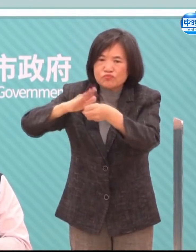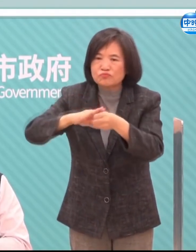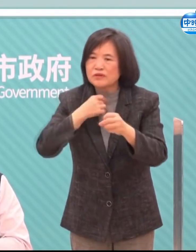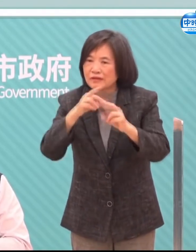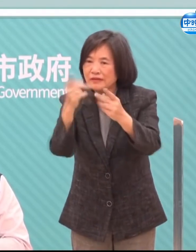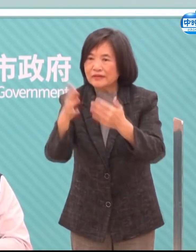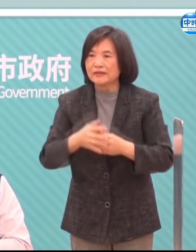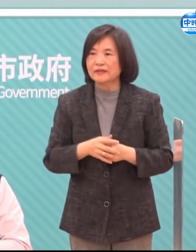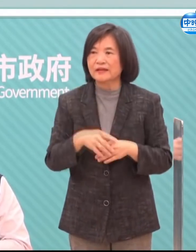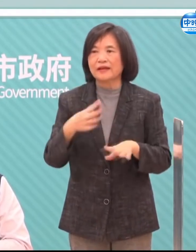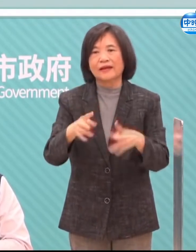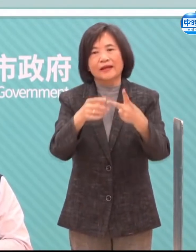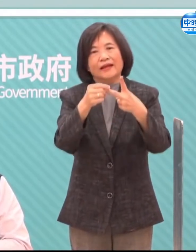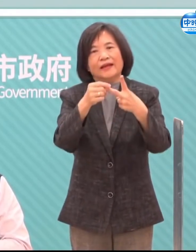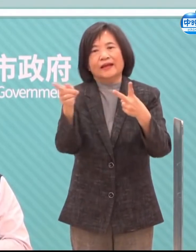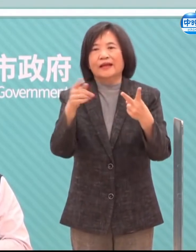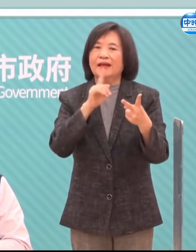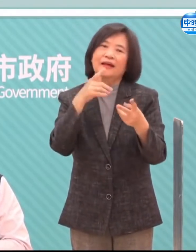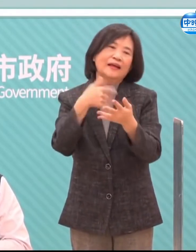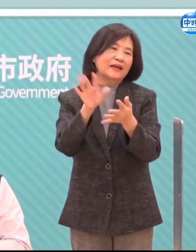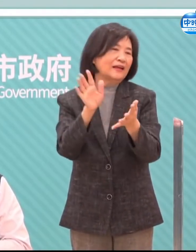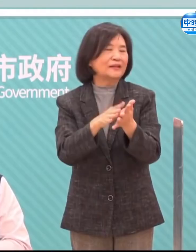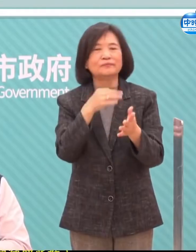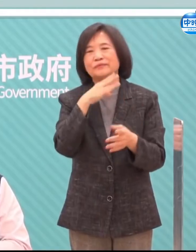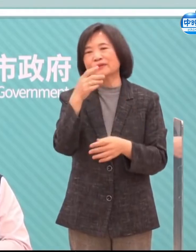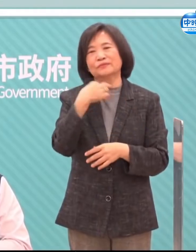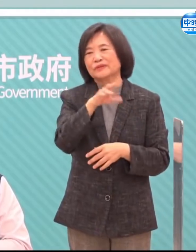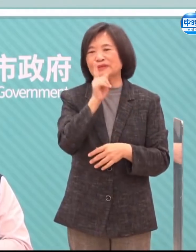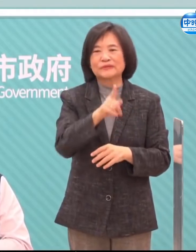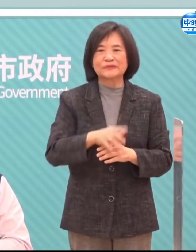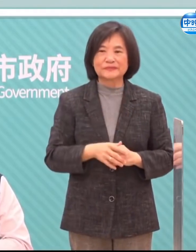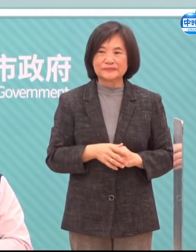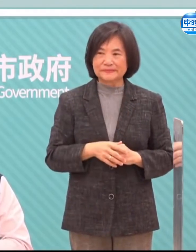我就是八竿子，我都不想讲了，反正是这样的哦。